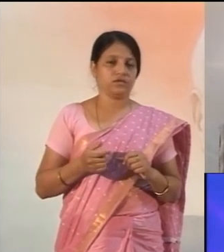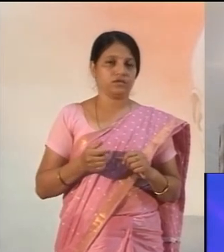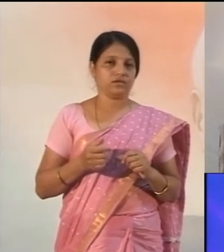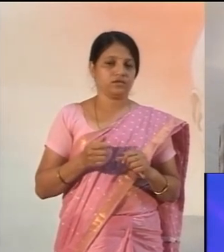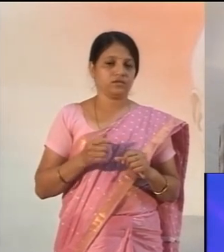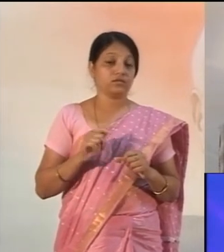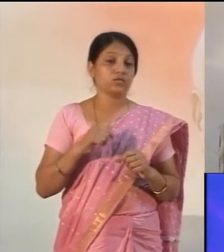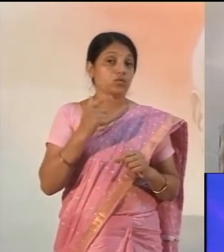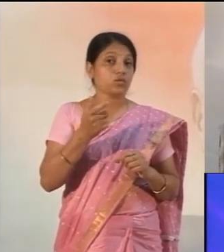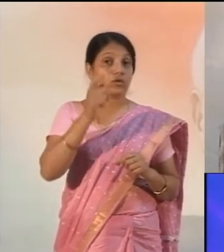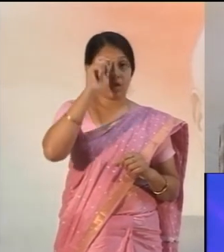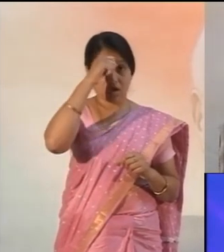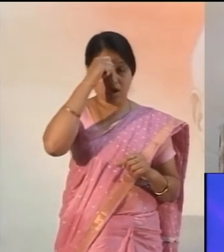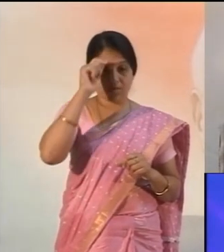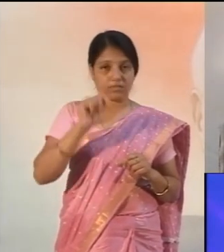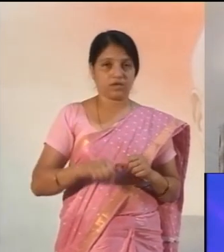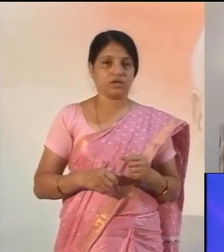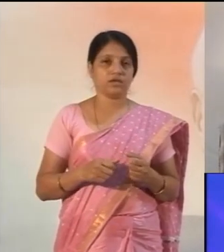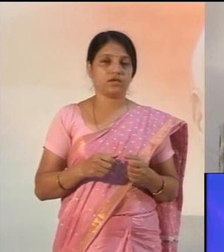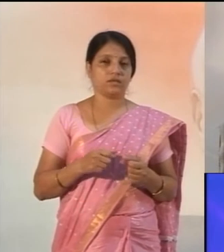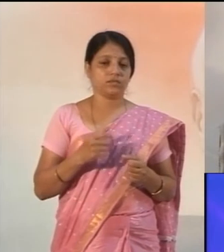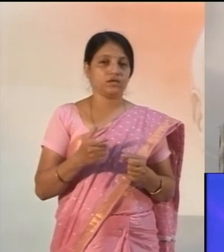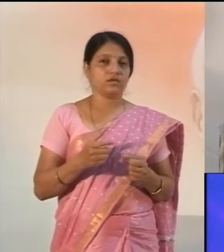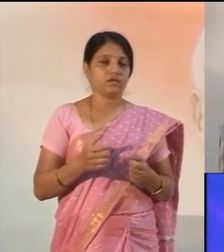उनके कार्य में मदद करें।